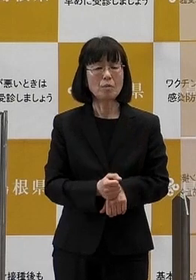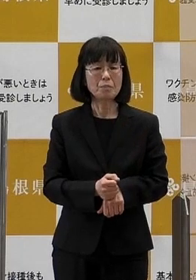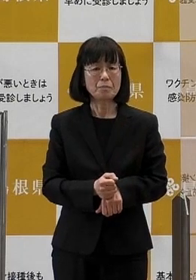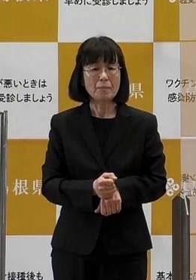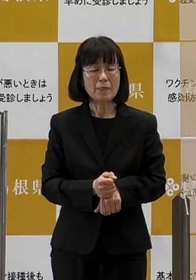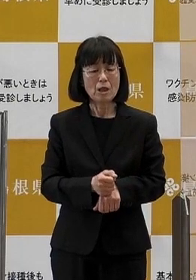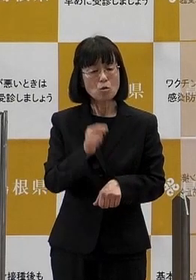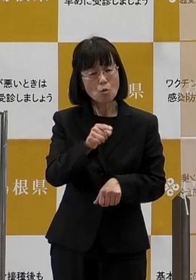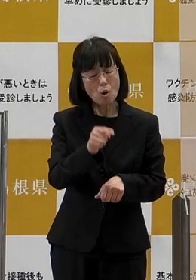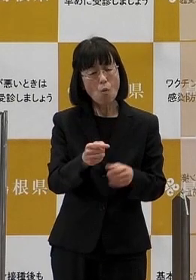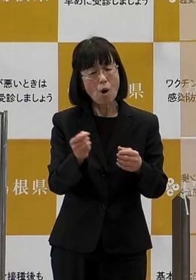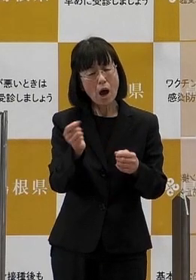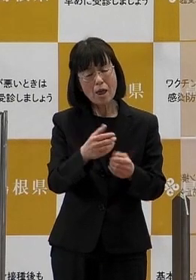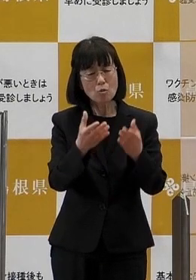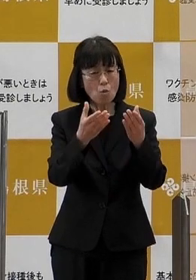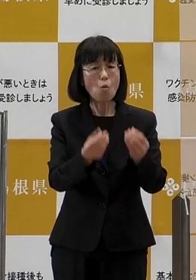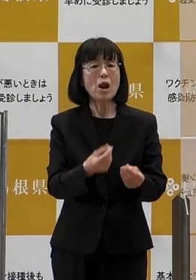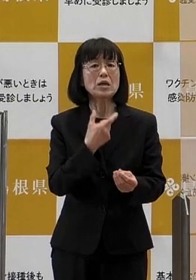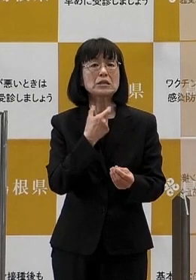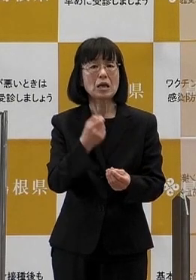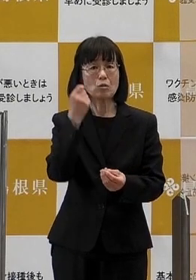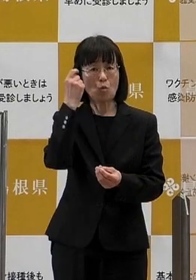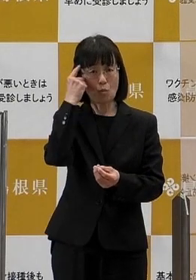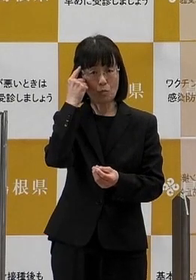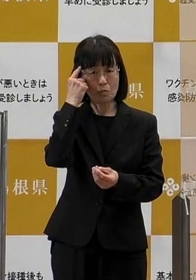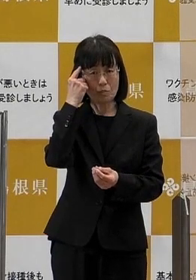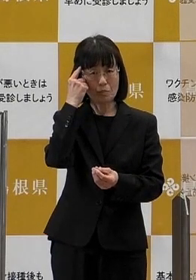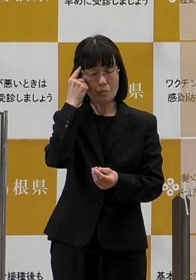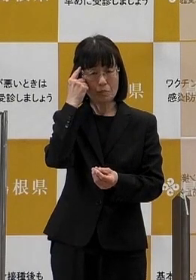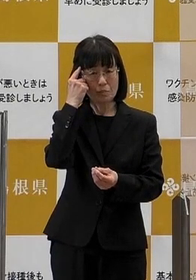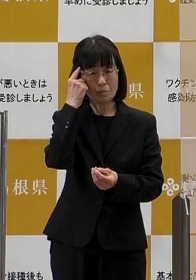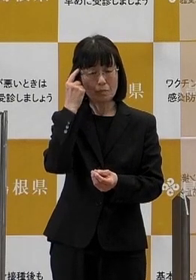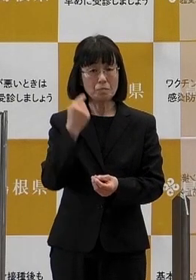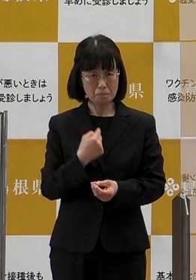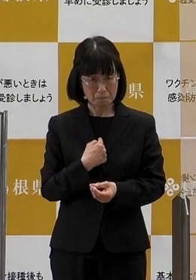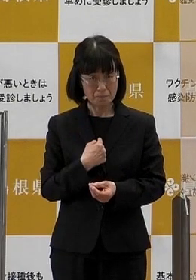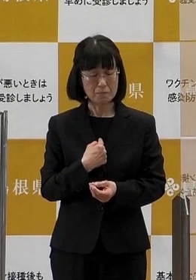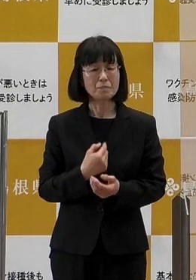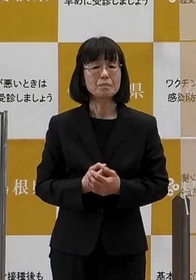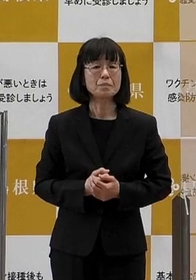もう早く終わらせたいと私は思います。